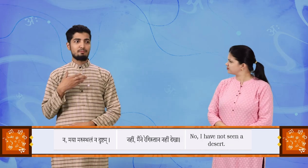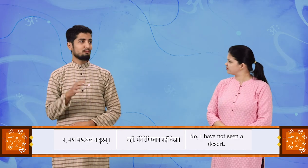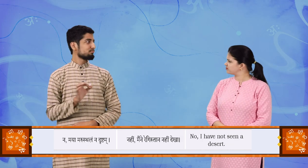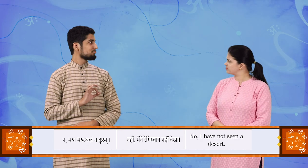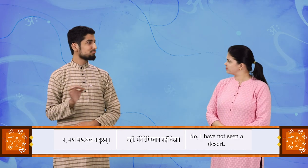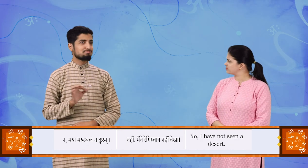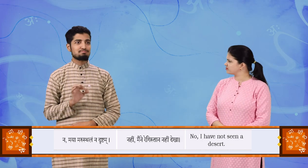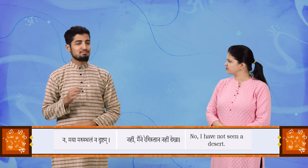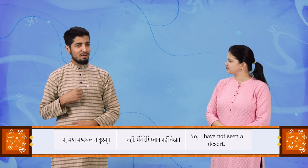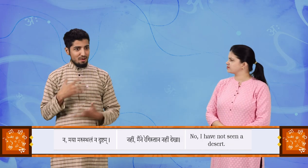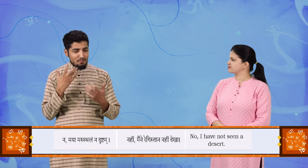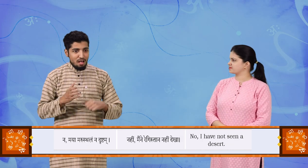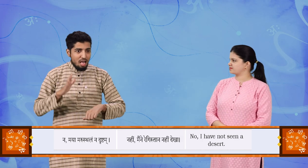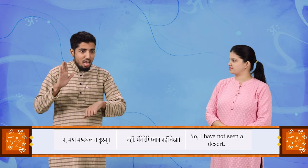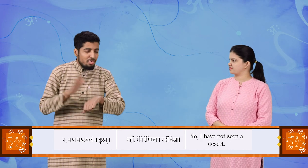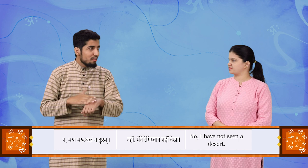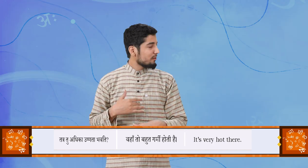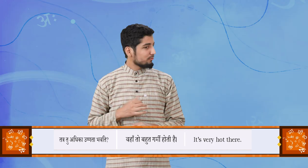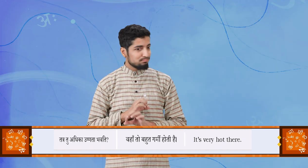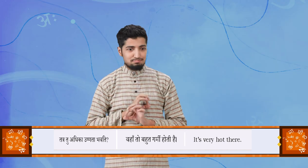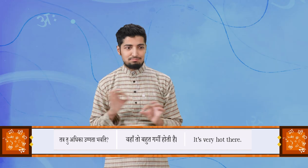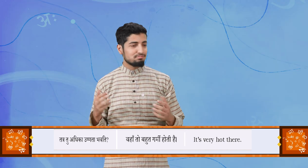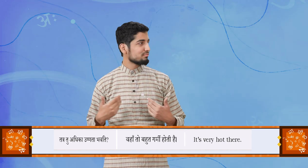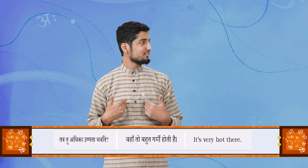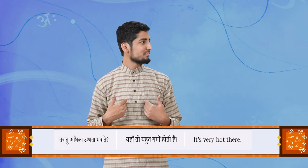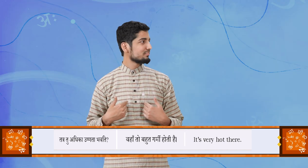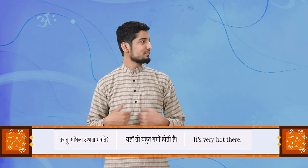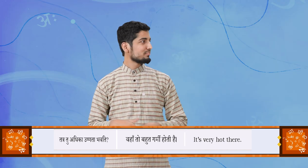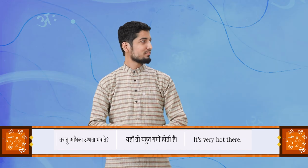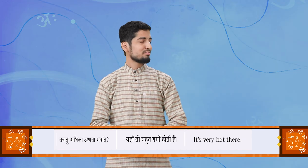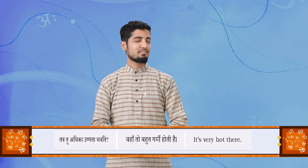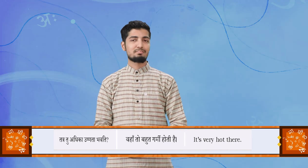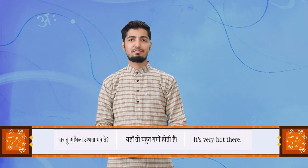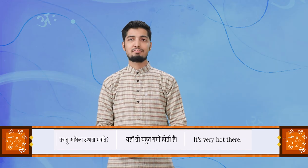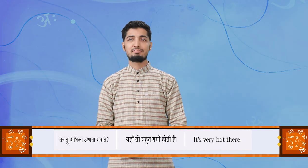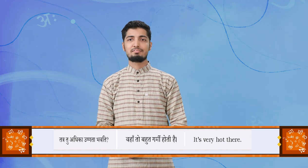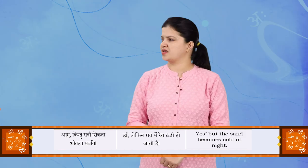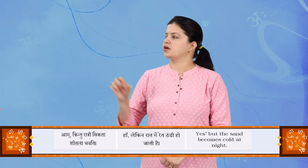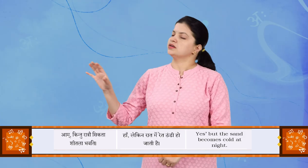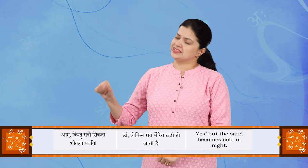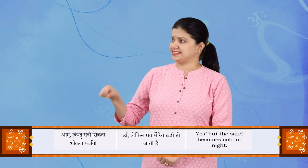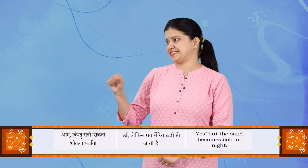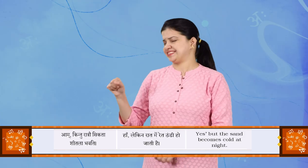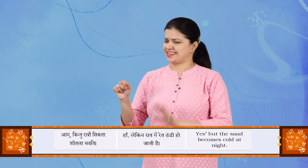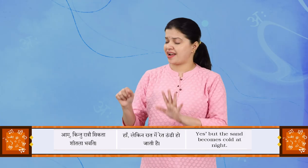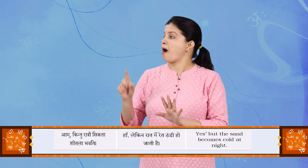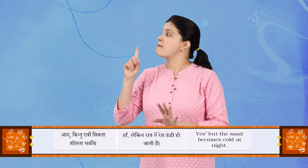हुआ था मरुस्थल अपना दृढ़तम तत्व अधिक पोषण तथा बुद्धि आम किंतु